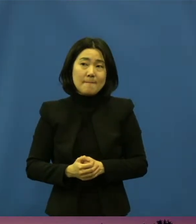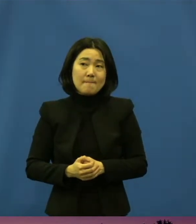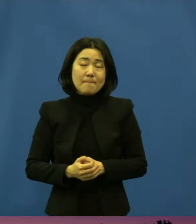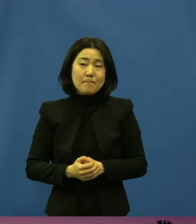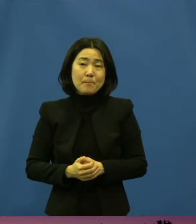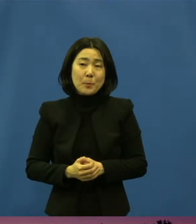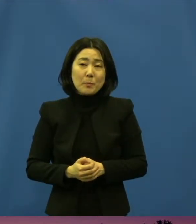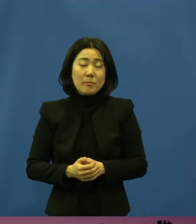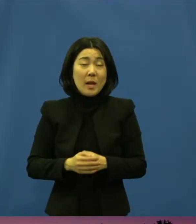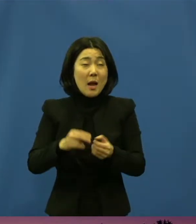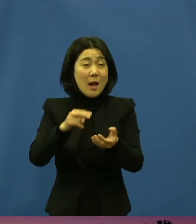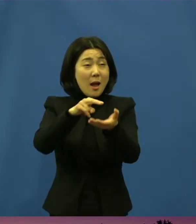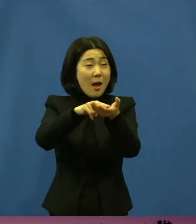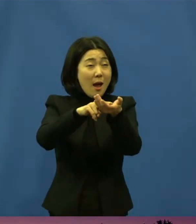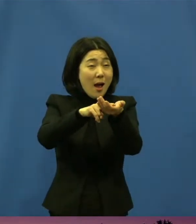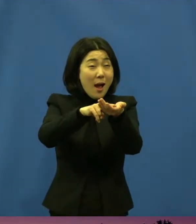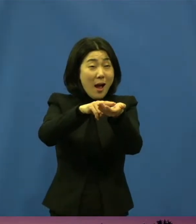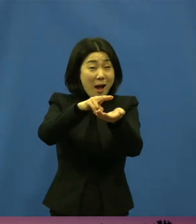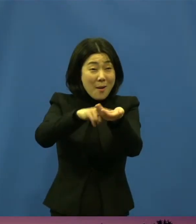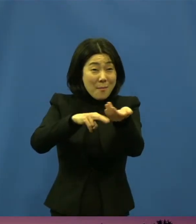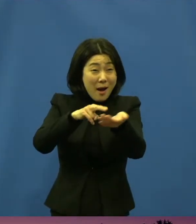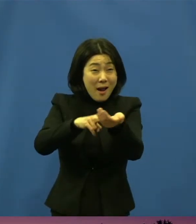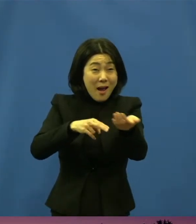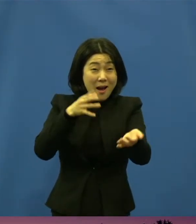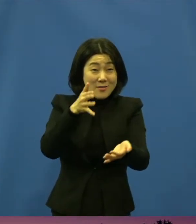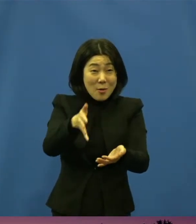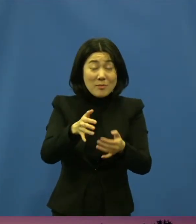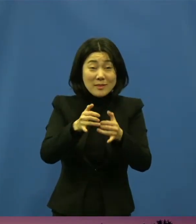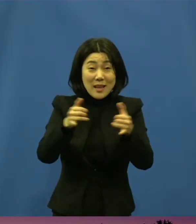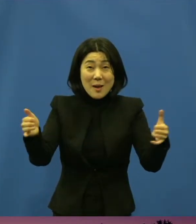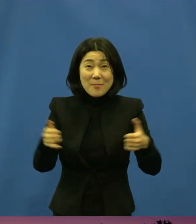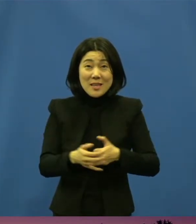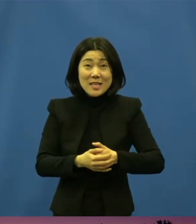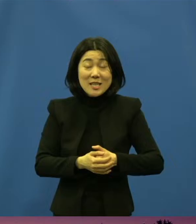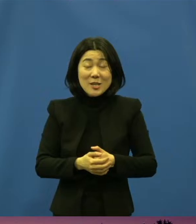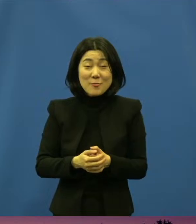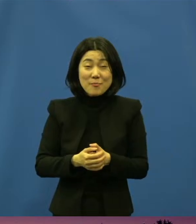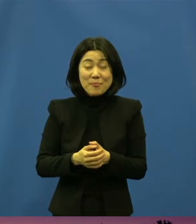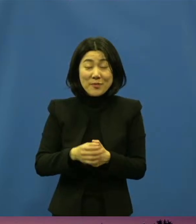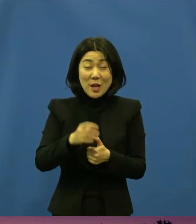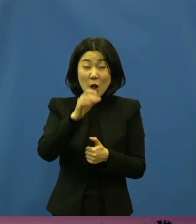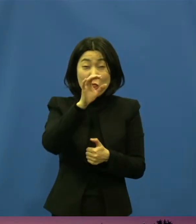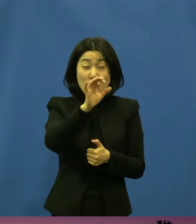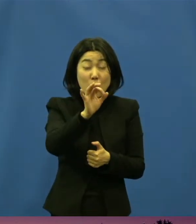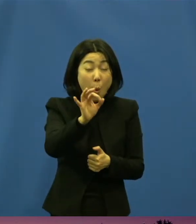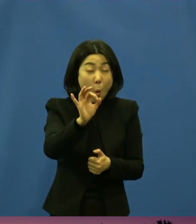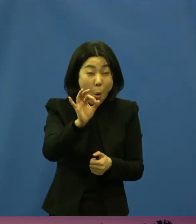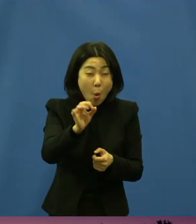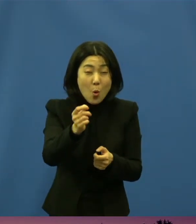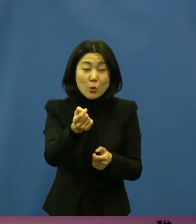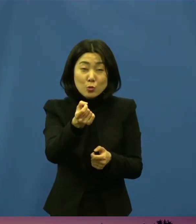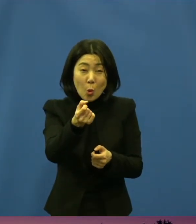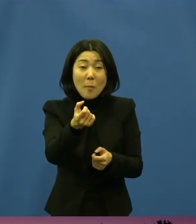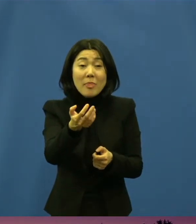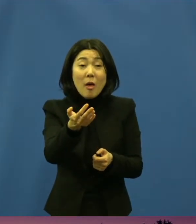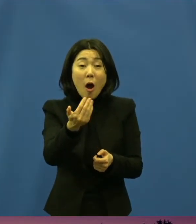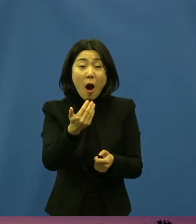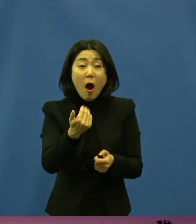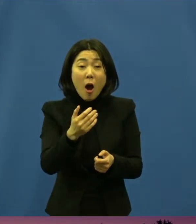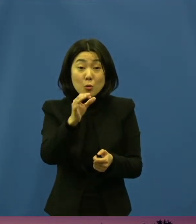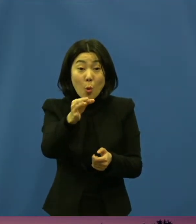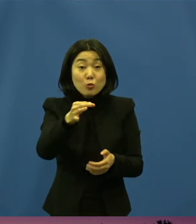상업주의자들은 온갖 옵션을 걸어놓고 조금만 돈을 더 내면 더 좋은 것을 제공해 주겠다고 유혹을